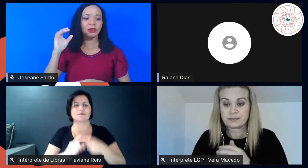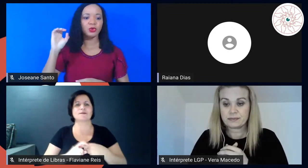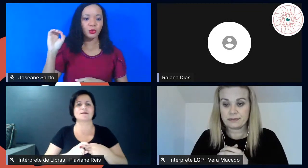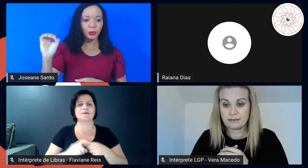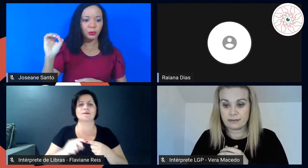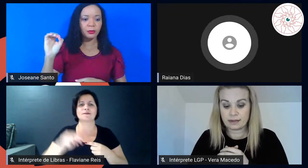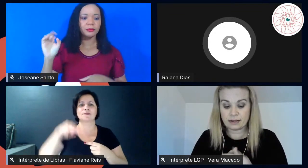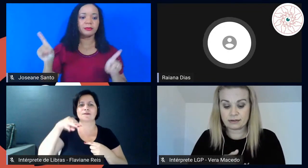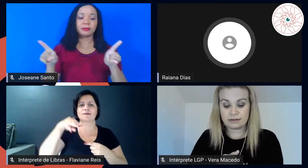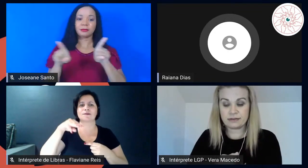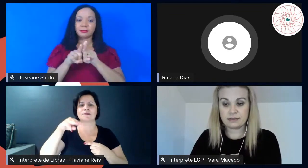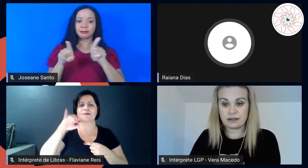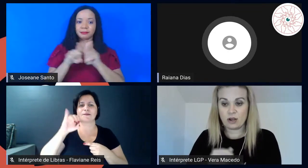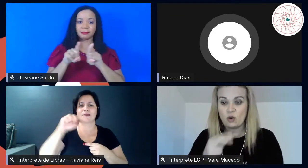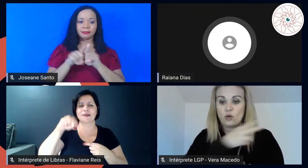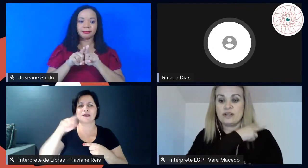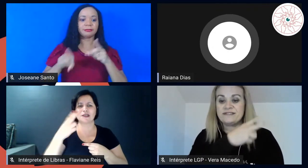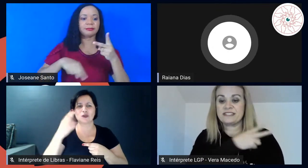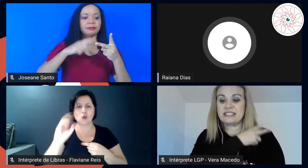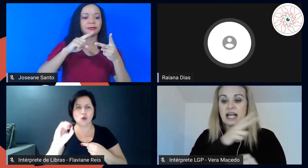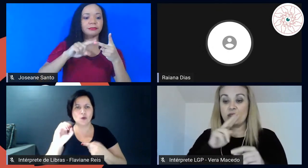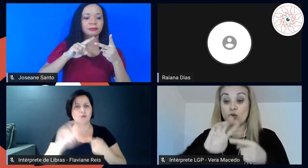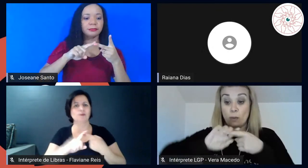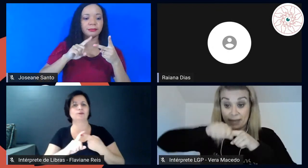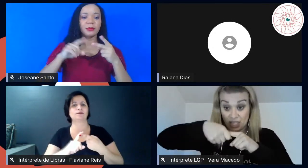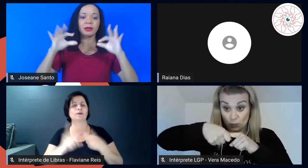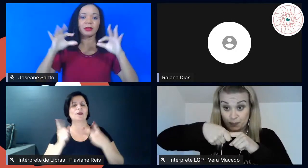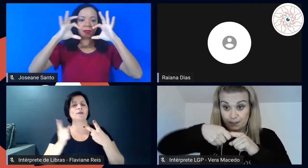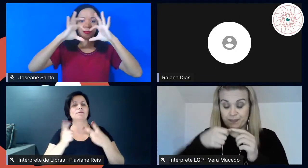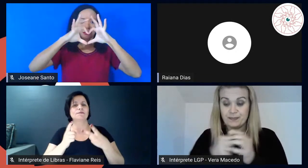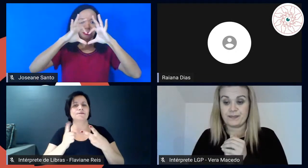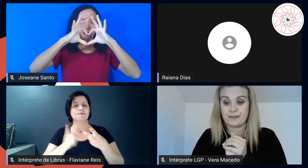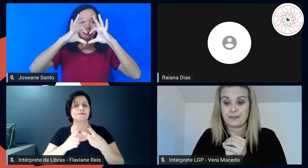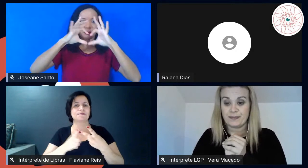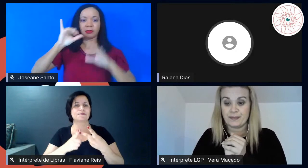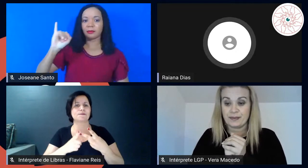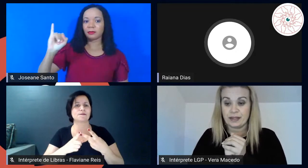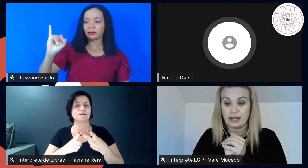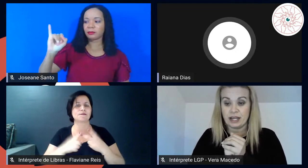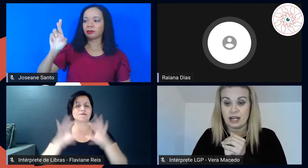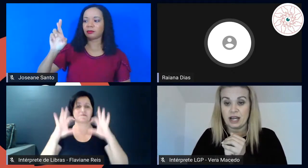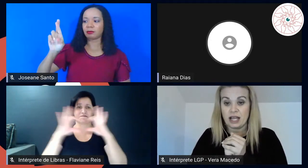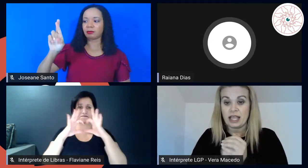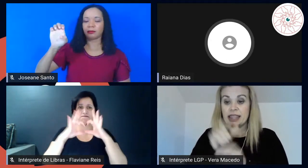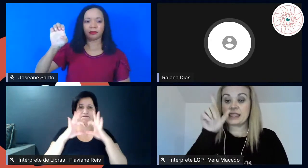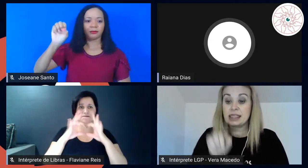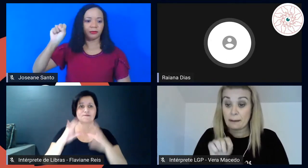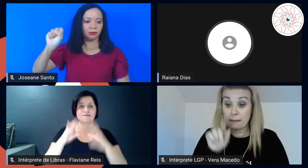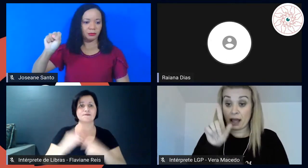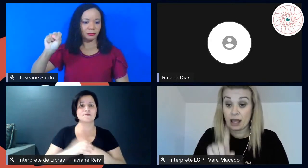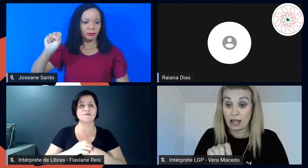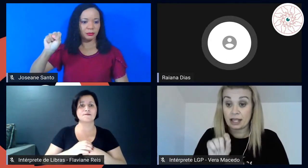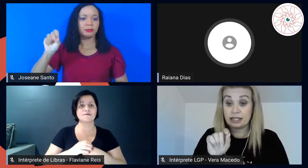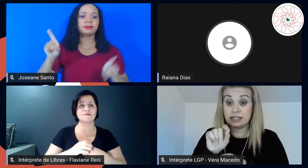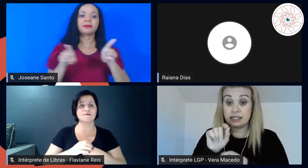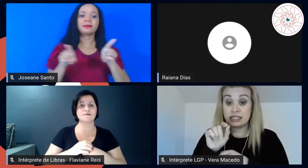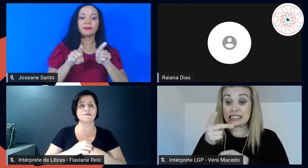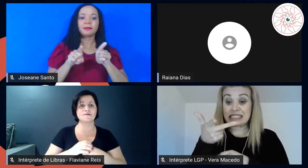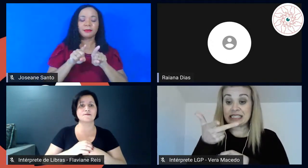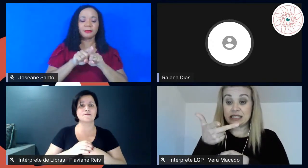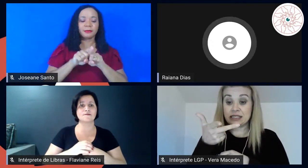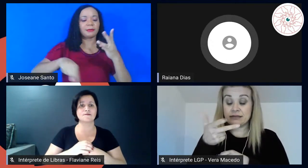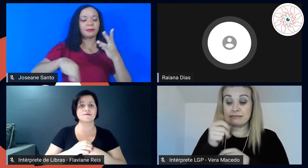são a Universidade do de Minho. Contamos ainda com o trio